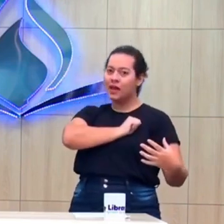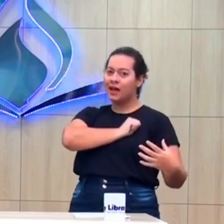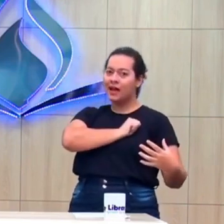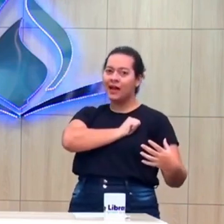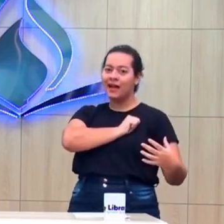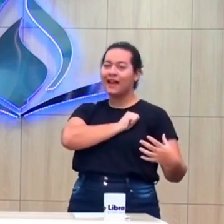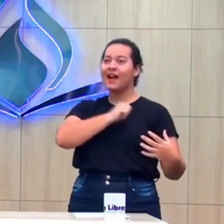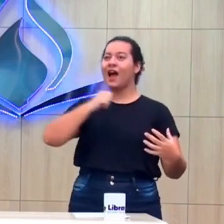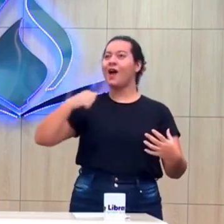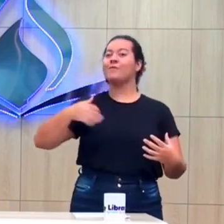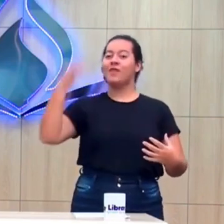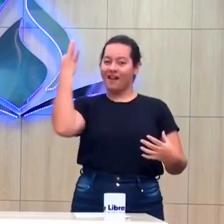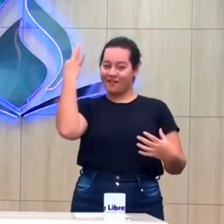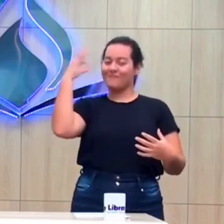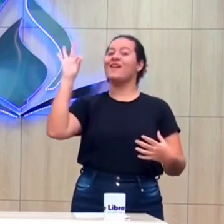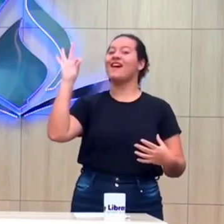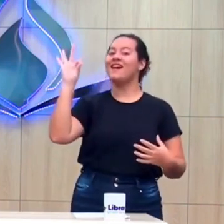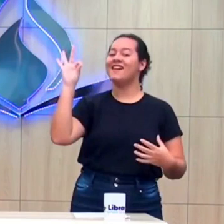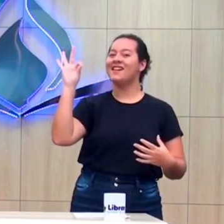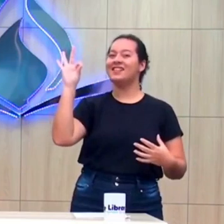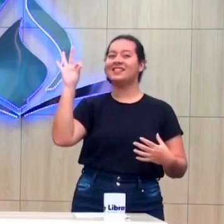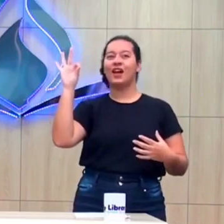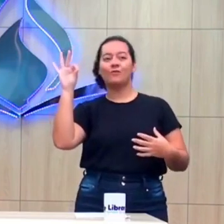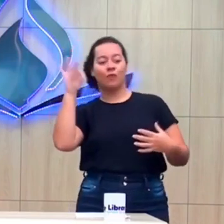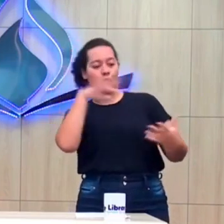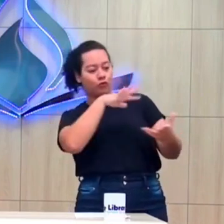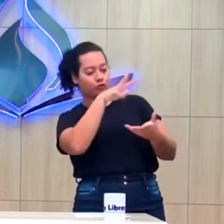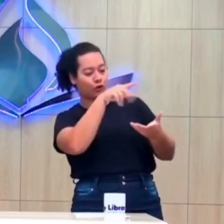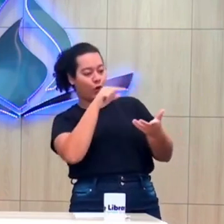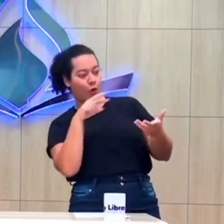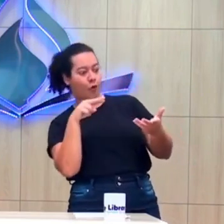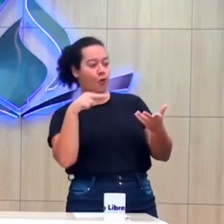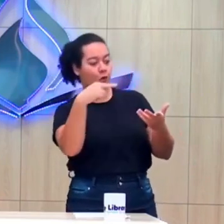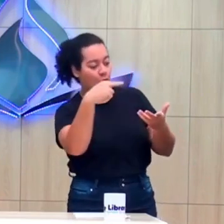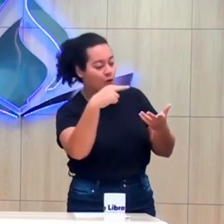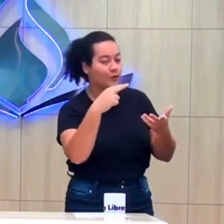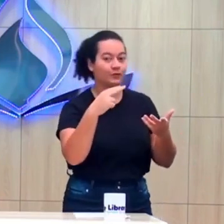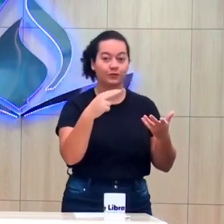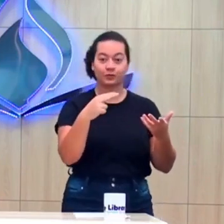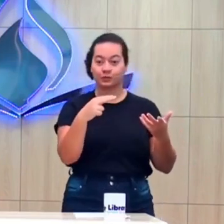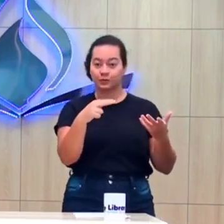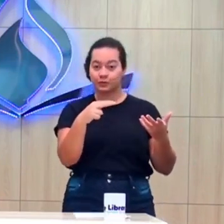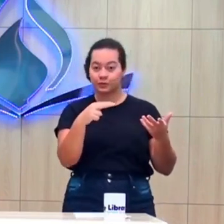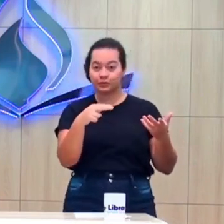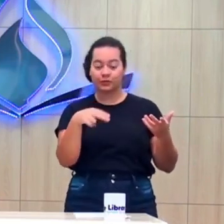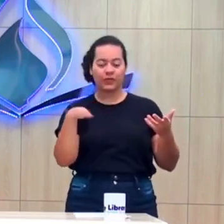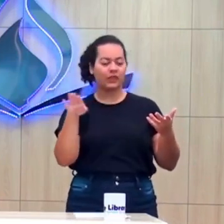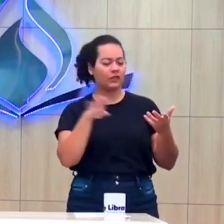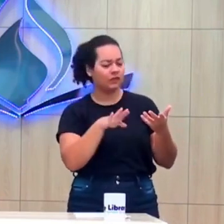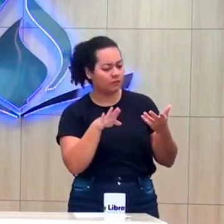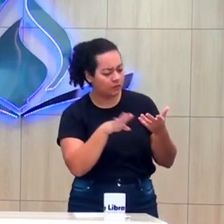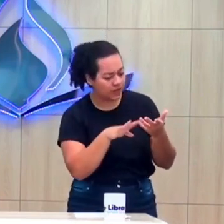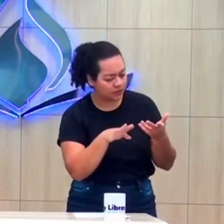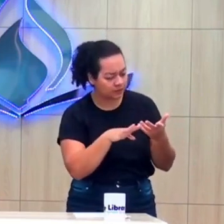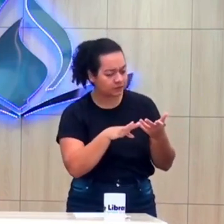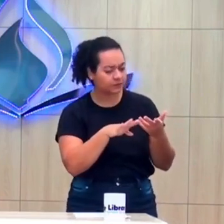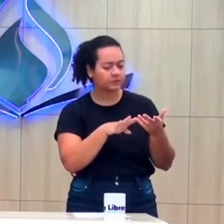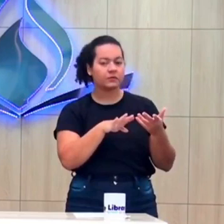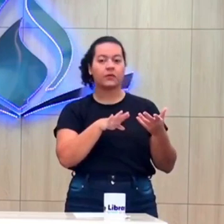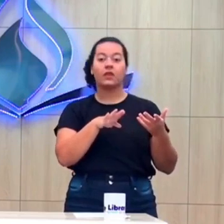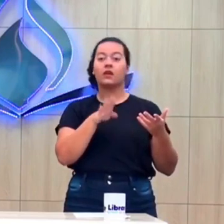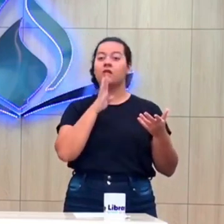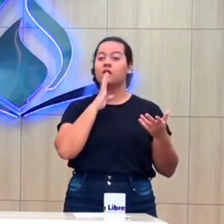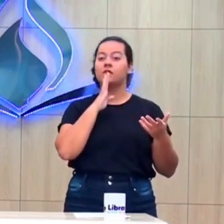França, e lá da França tivemos a participação de um americano, né, o